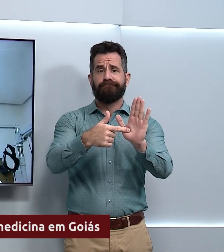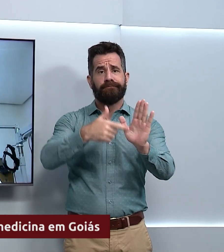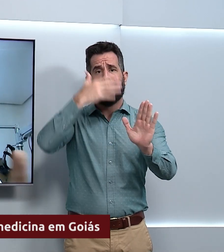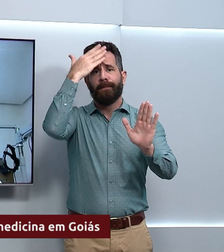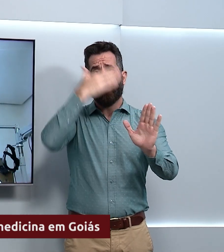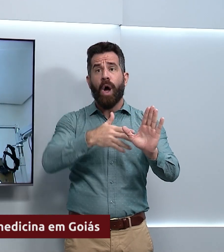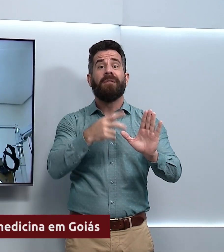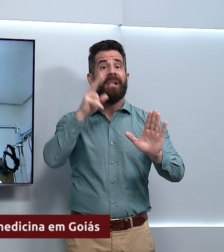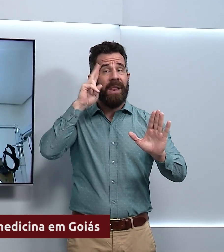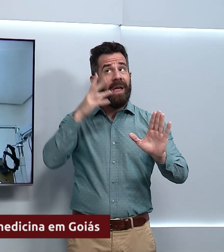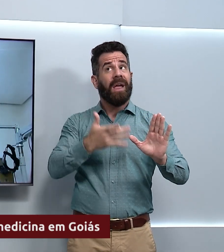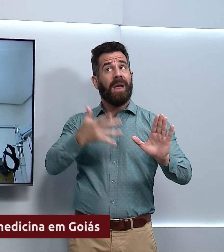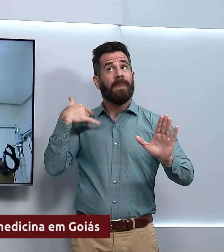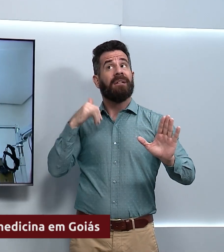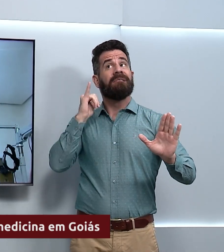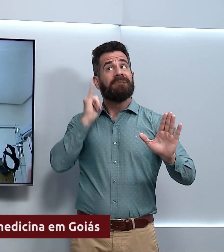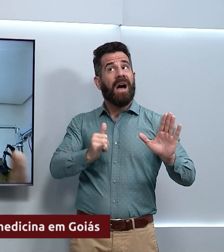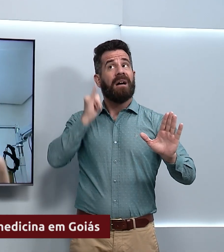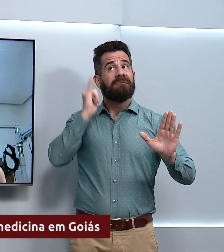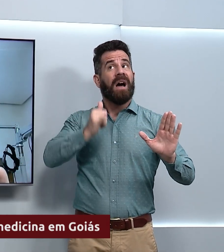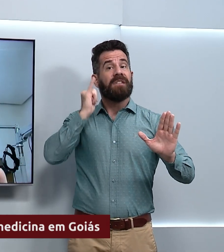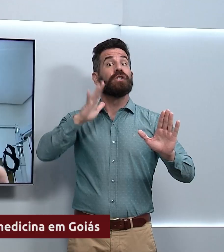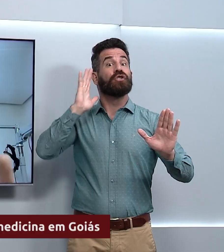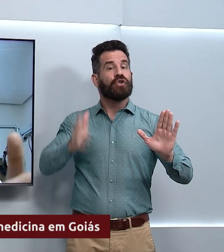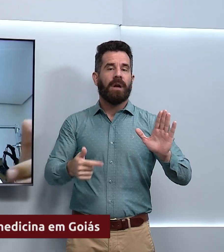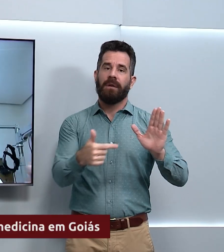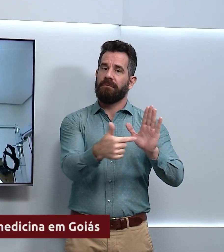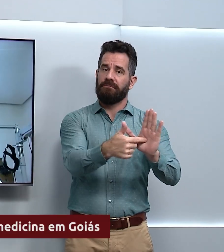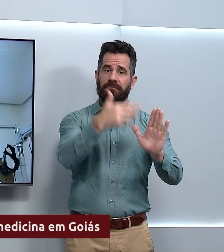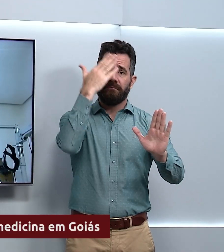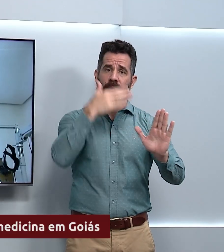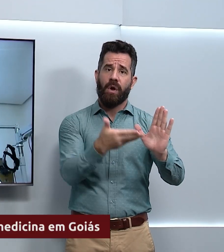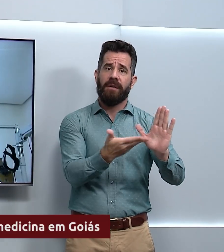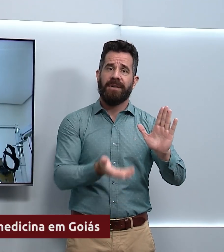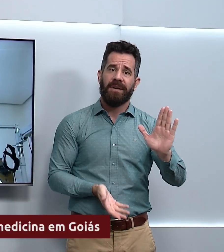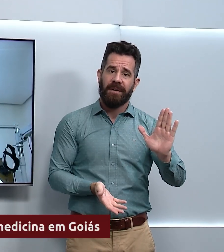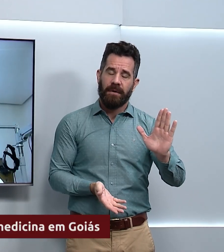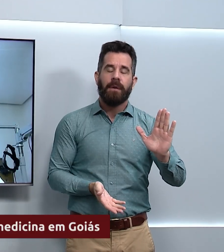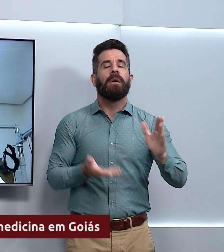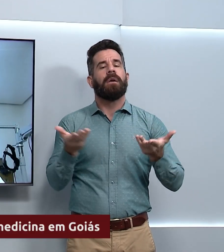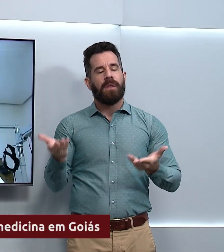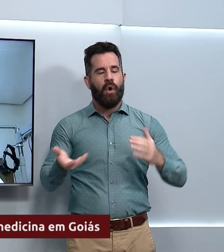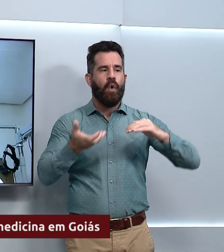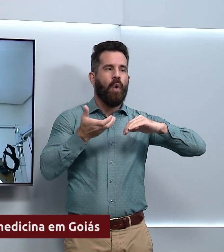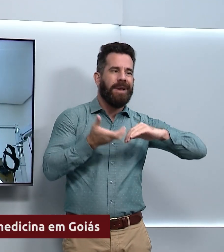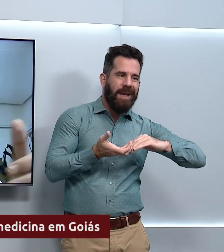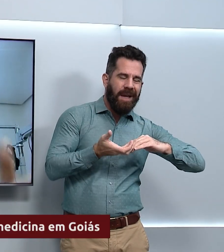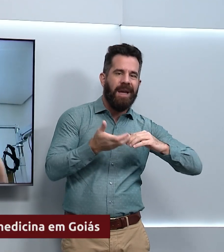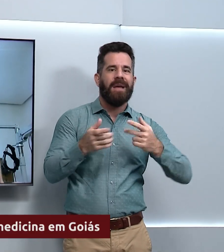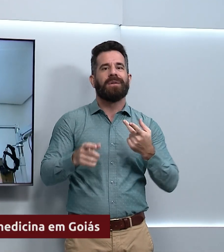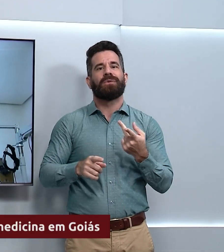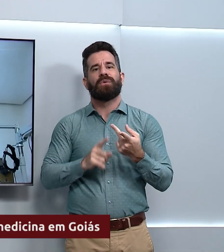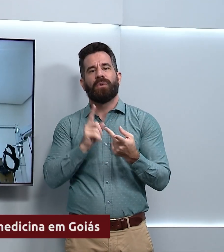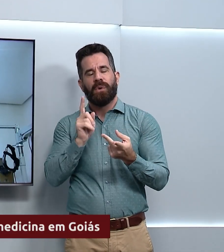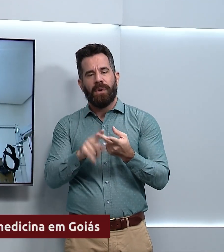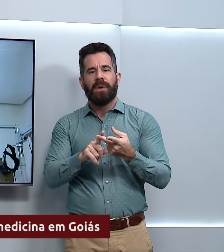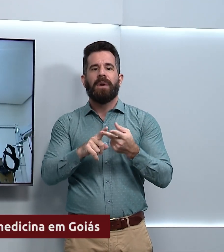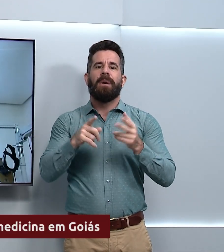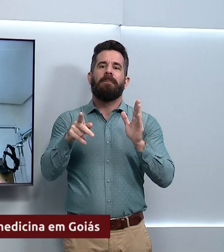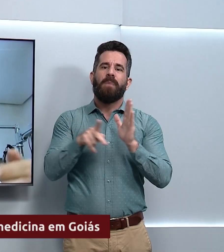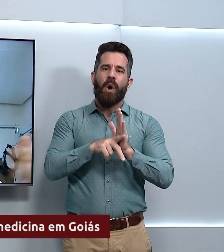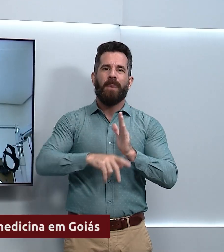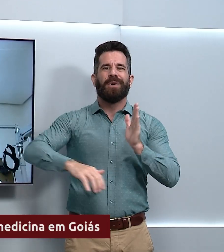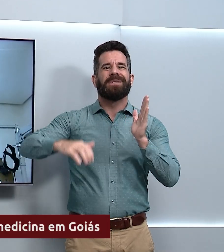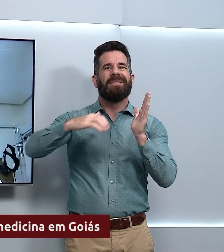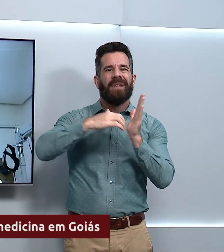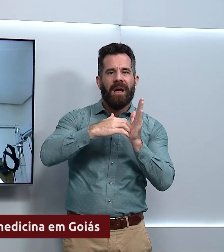seria imperioso que o Congresso e o Senado e o presidente aprovassem essa prova, para